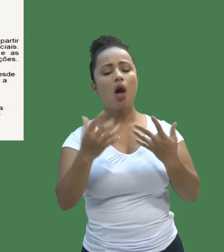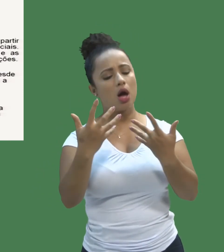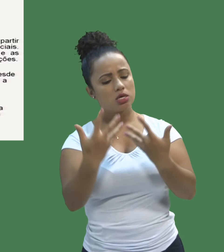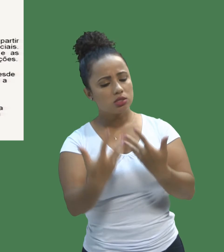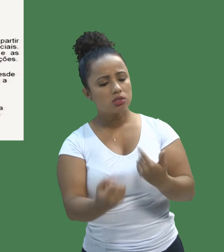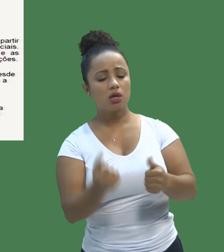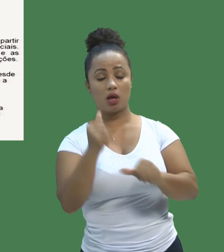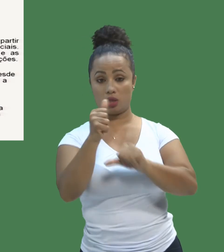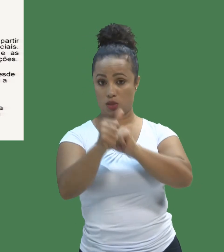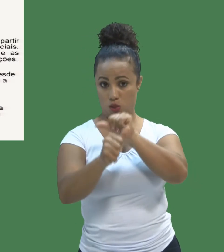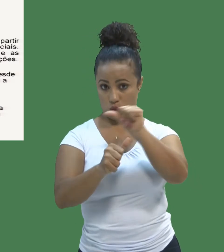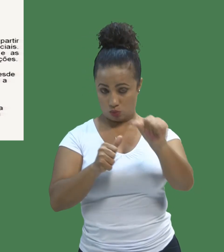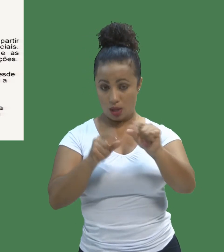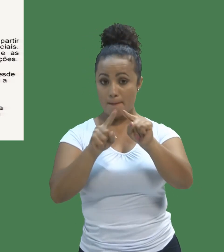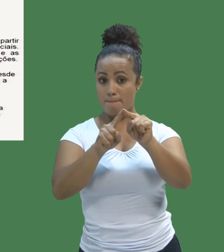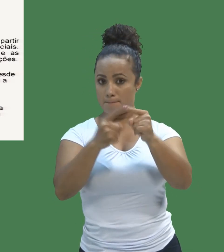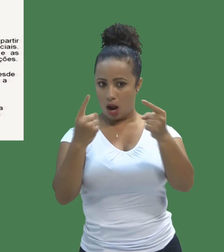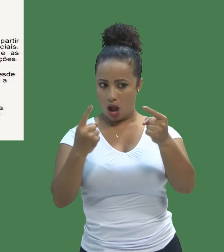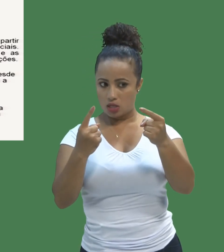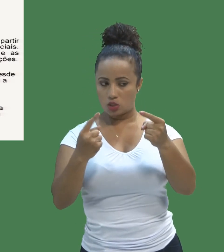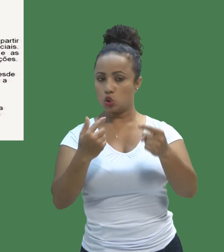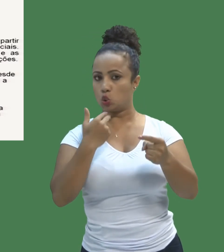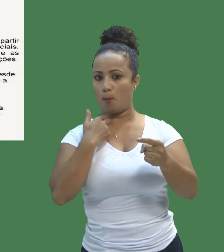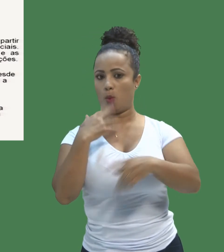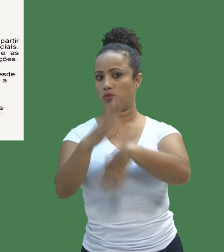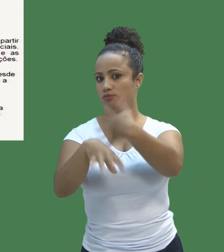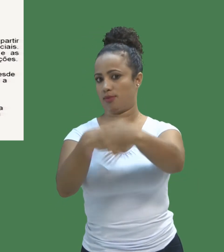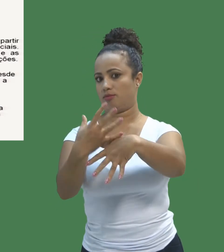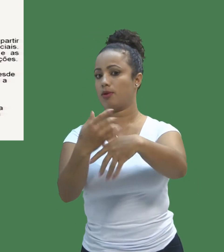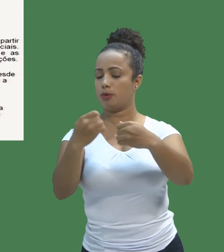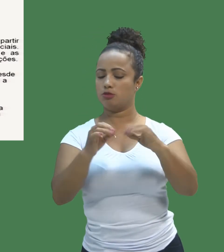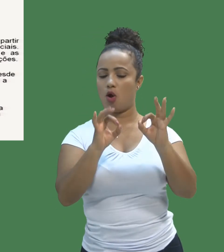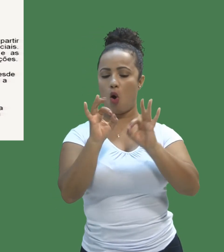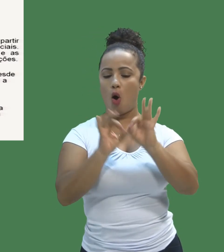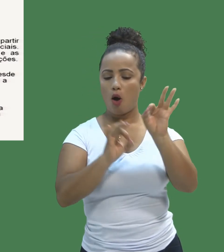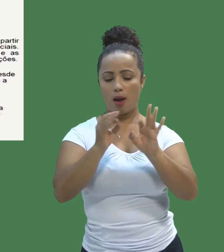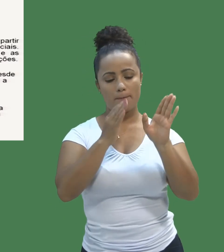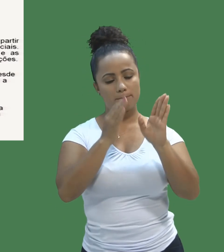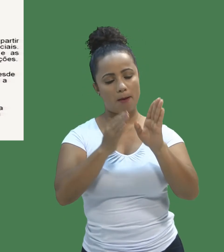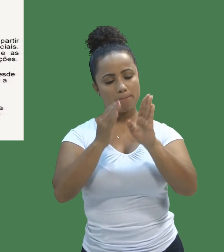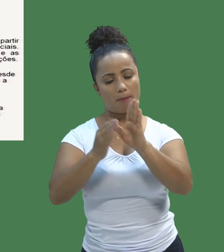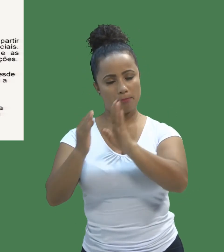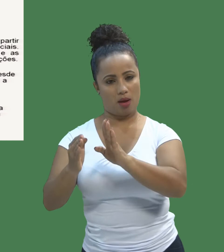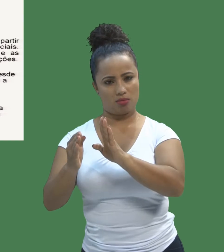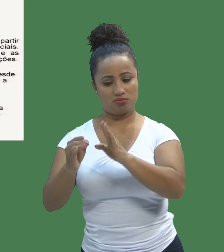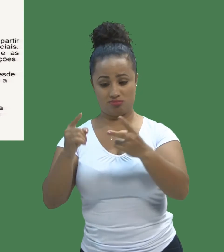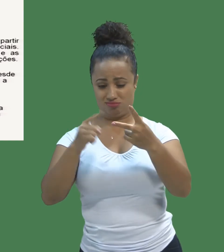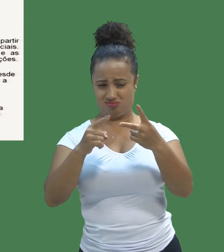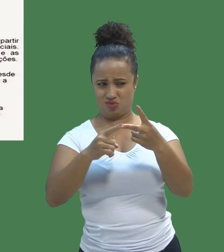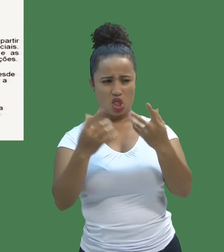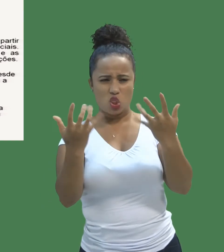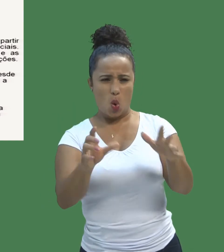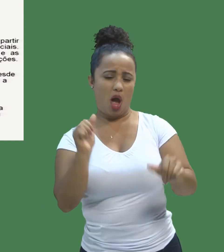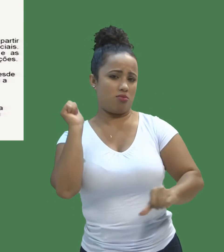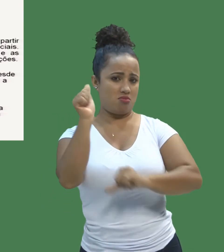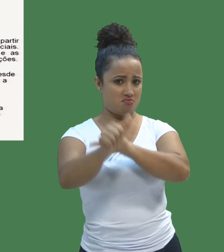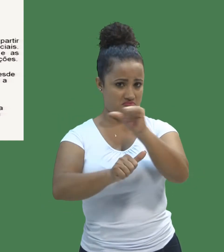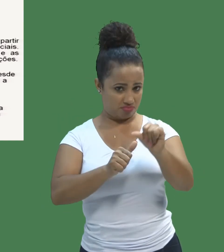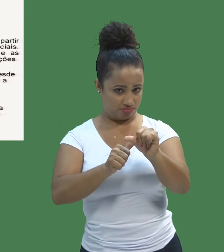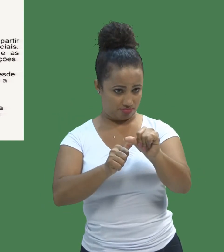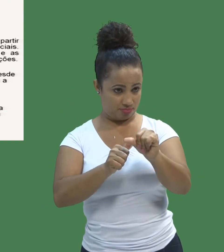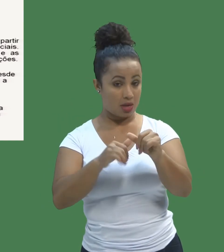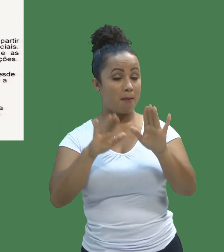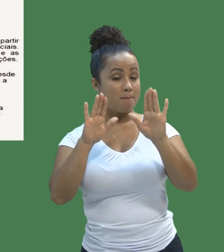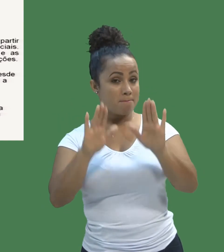a mudança desde que a ordem não fosse afetada, de modo que é contra a revolução.